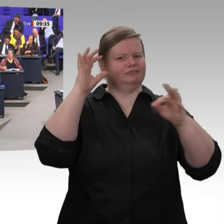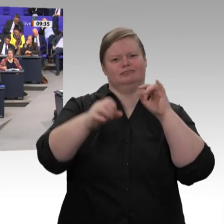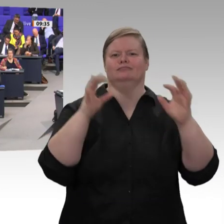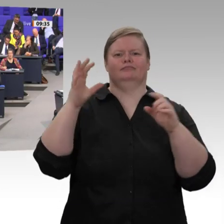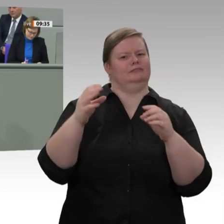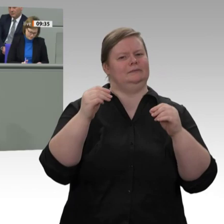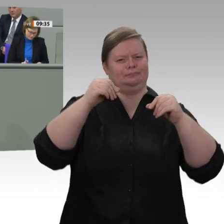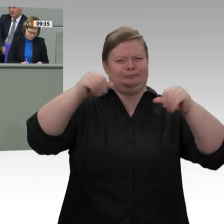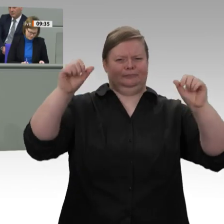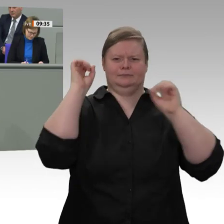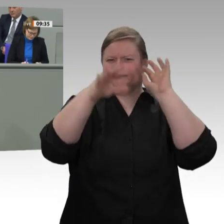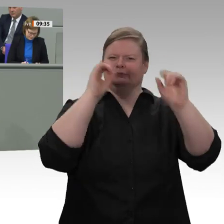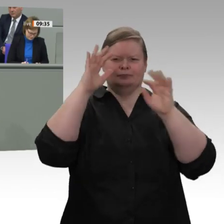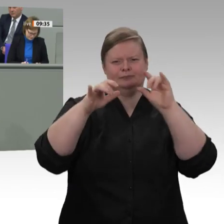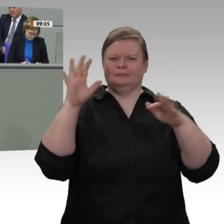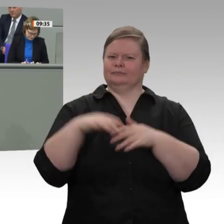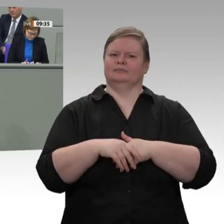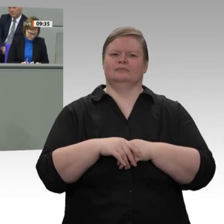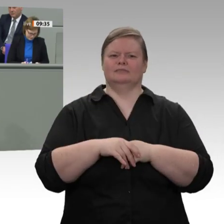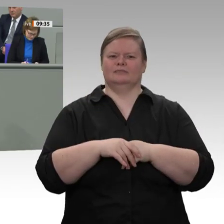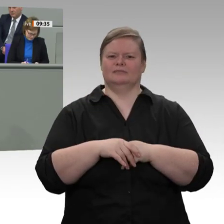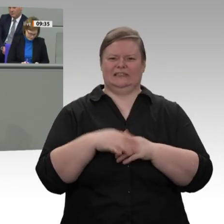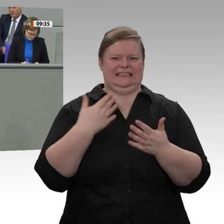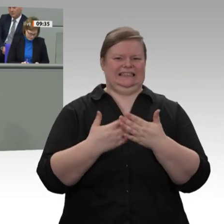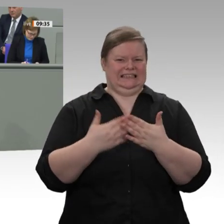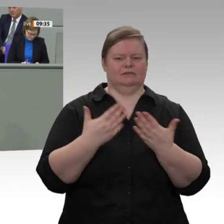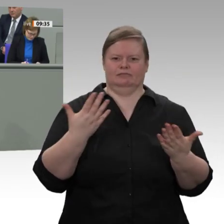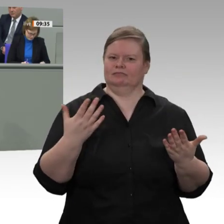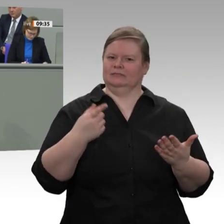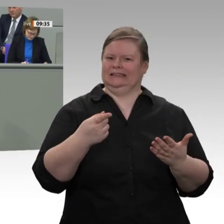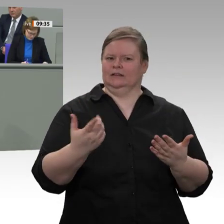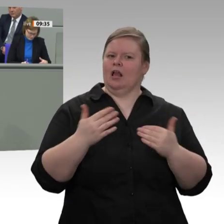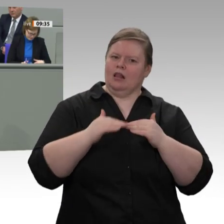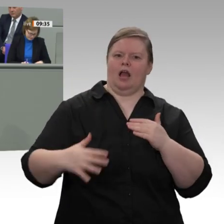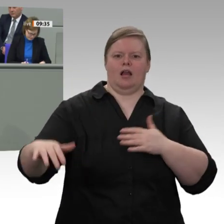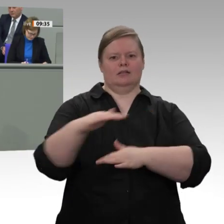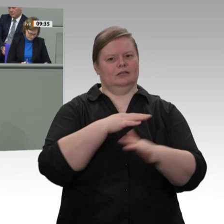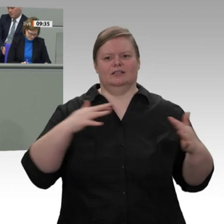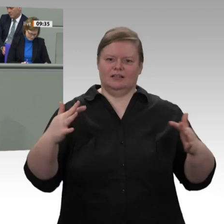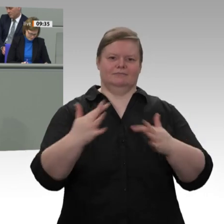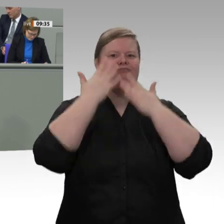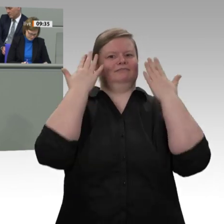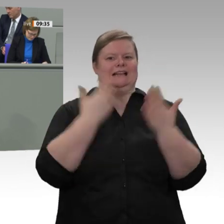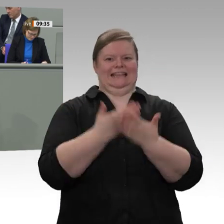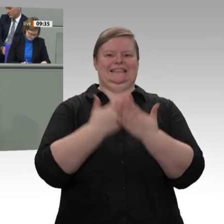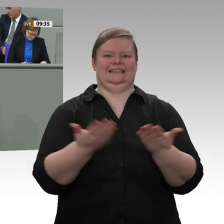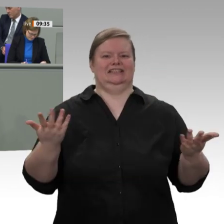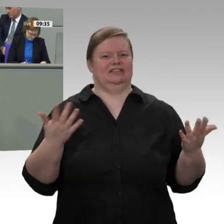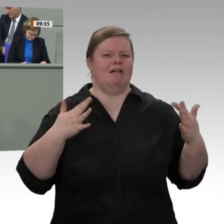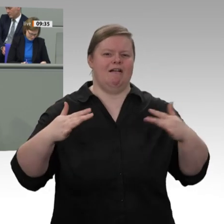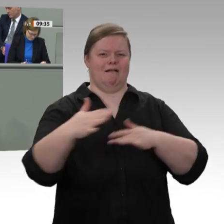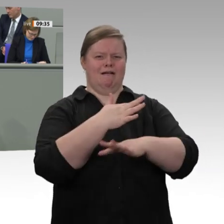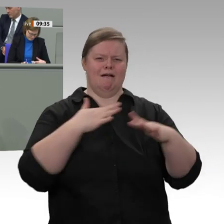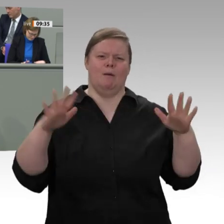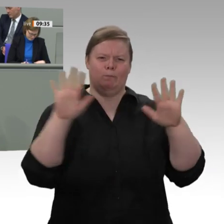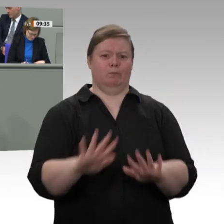ehemalige Haus der Gestapo in Köln. Sie sind fassungslos. Sie schauen sich an, was dort getrieben worden ist vor